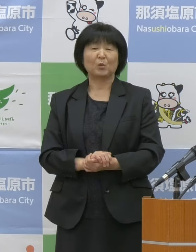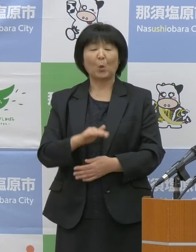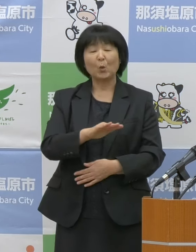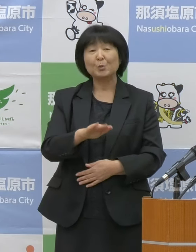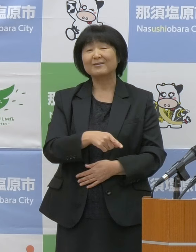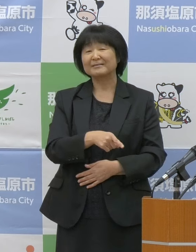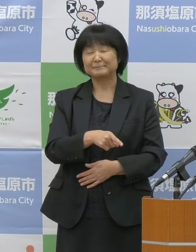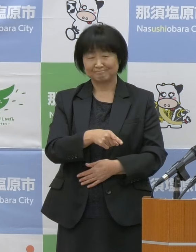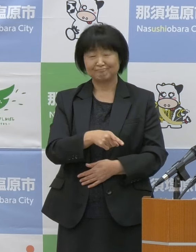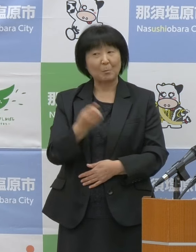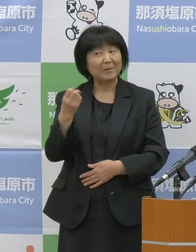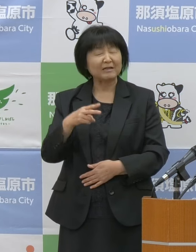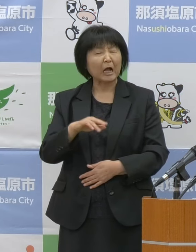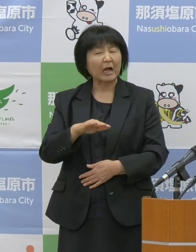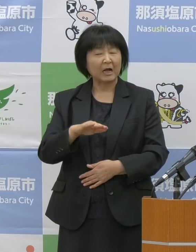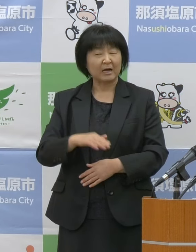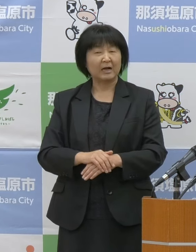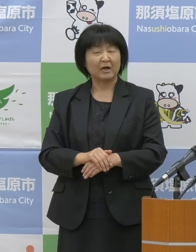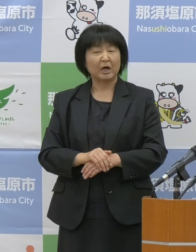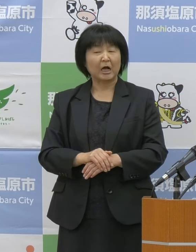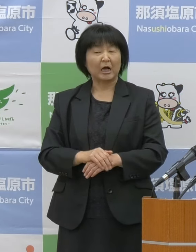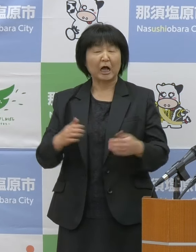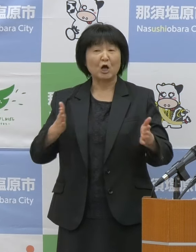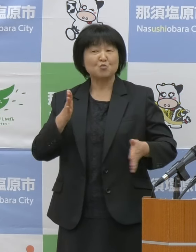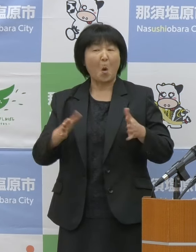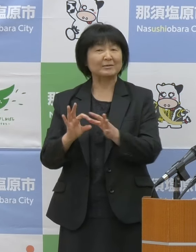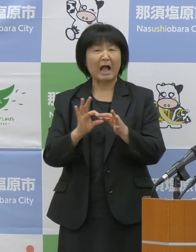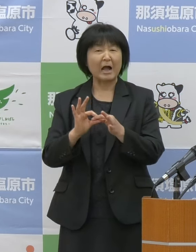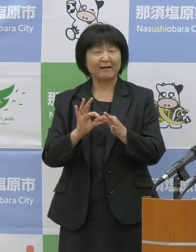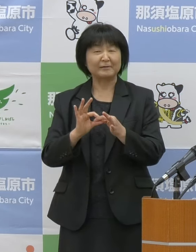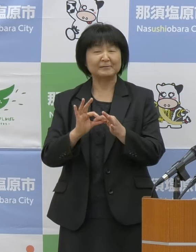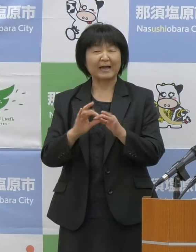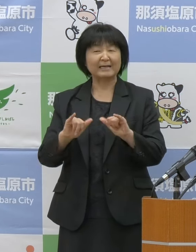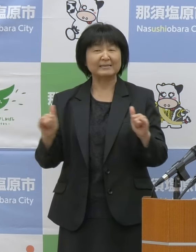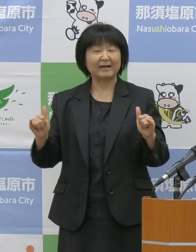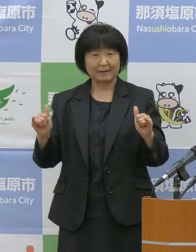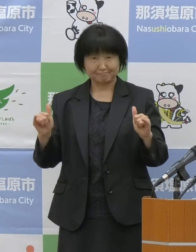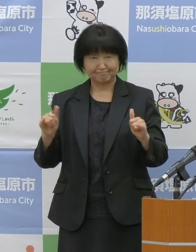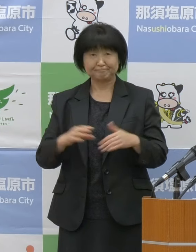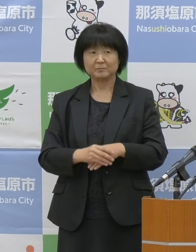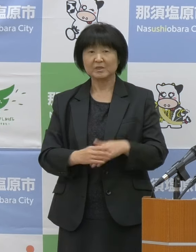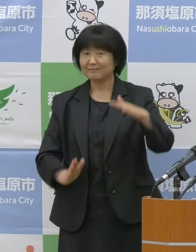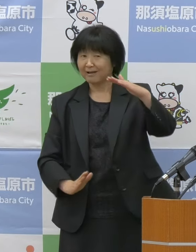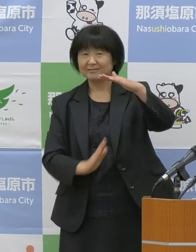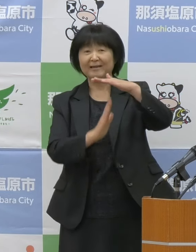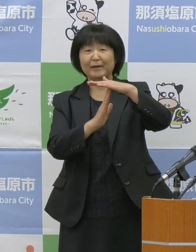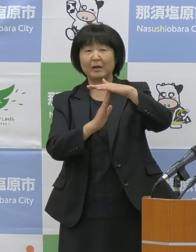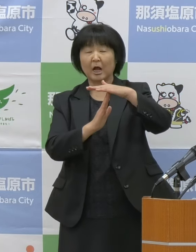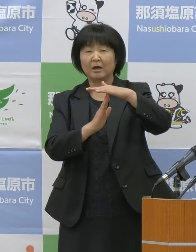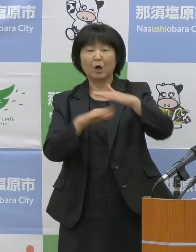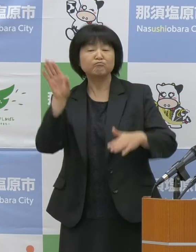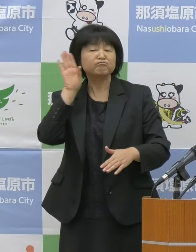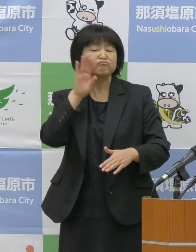子どもたちが、あるいは子どもたちだけではなくて、スポーツに関わる方々が最大限うま